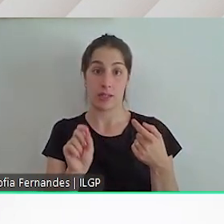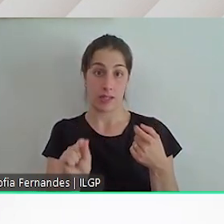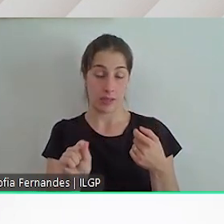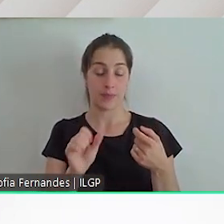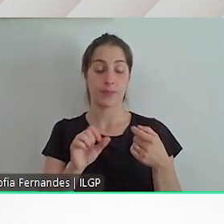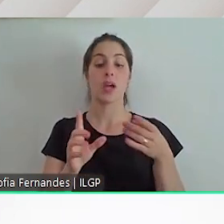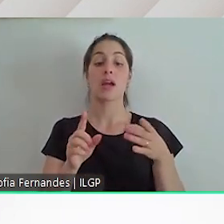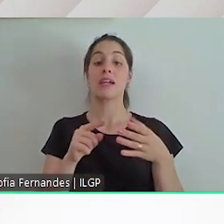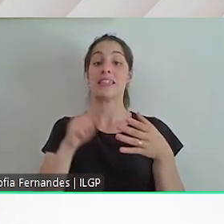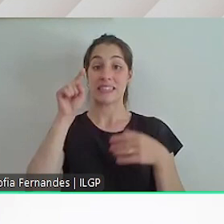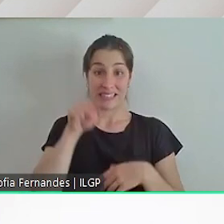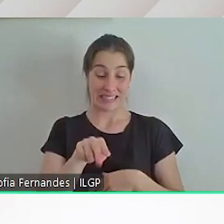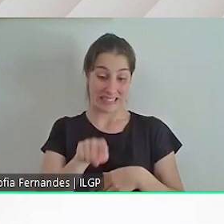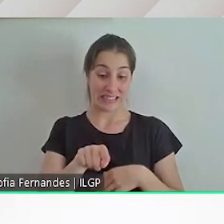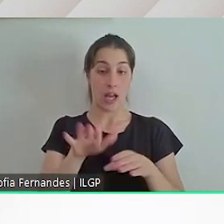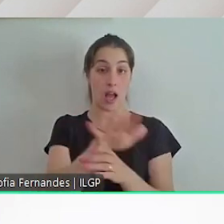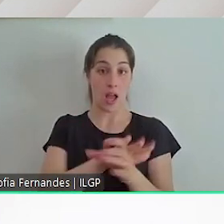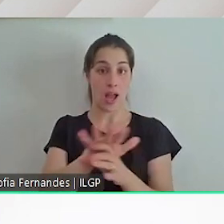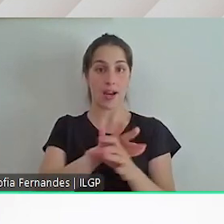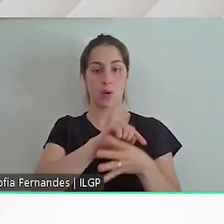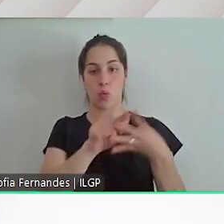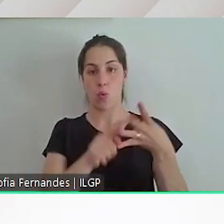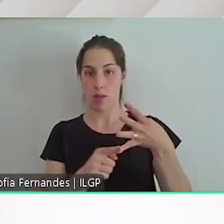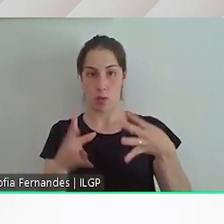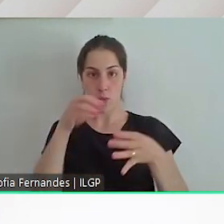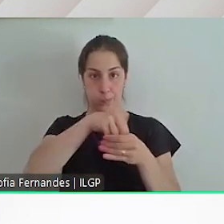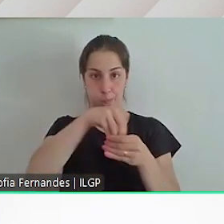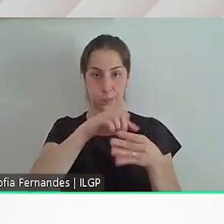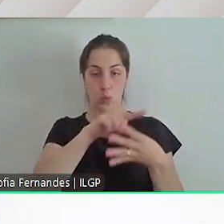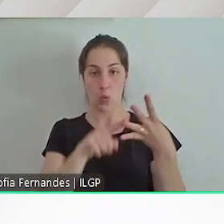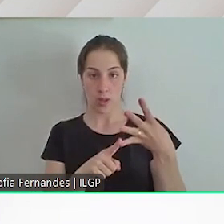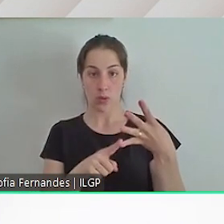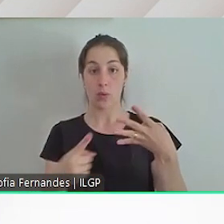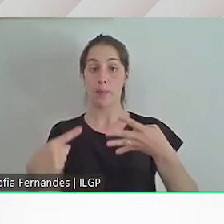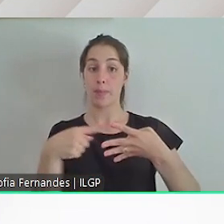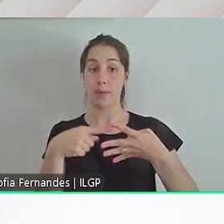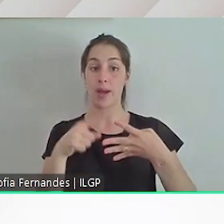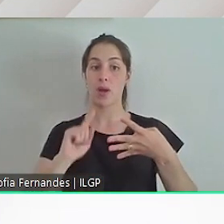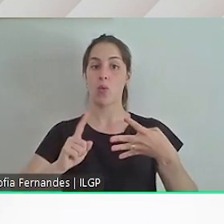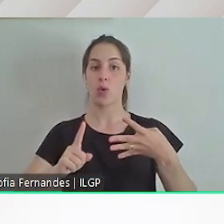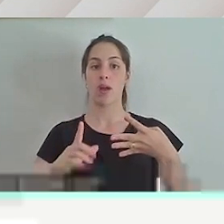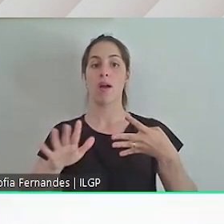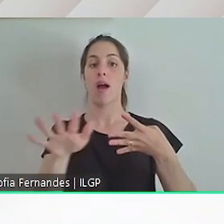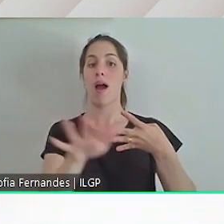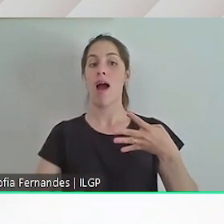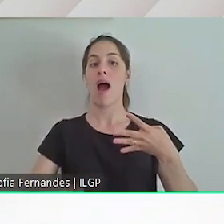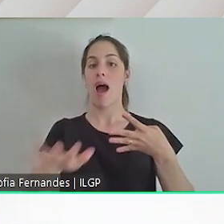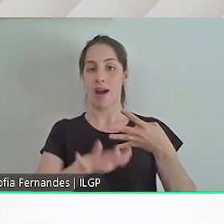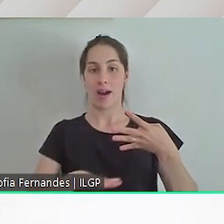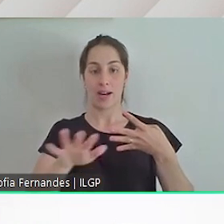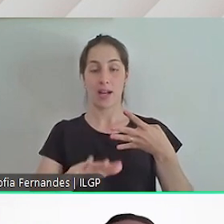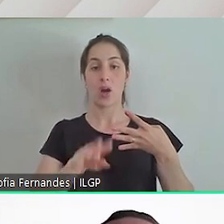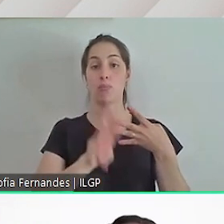inclui quatro sub-áreas. A primeira é o separador ou área de multimédia da